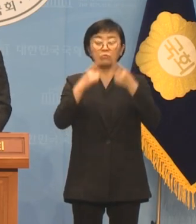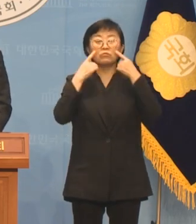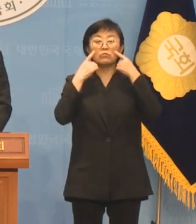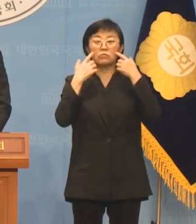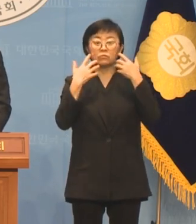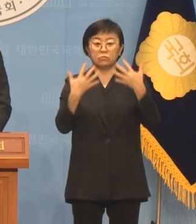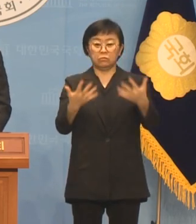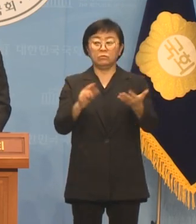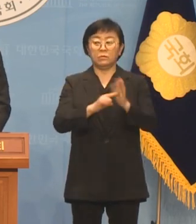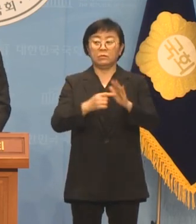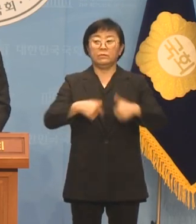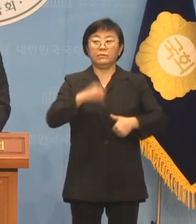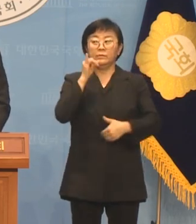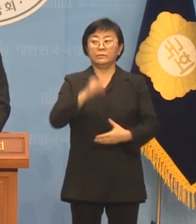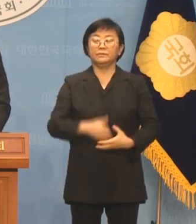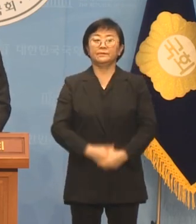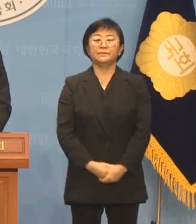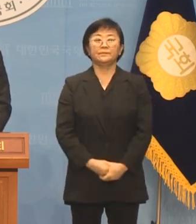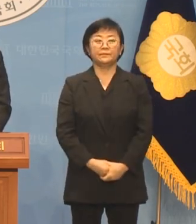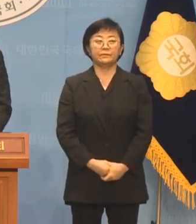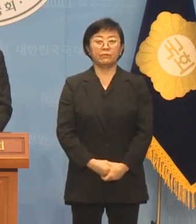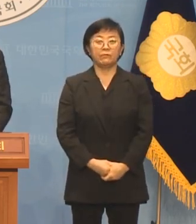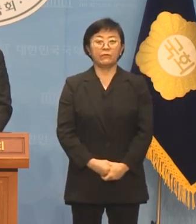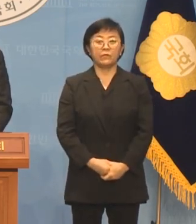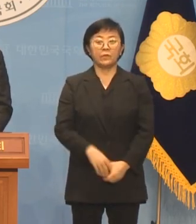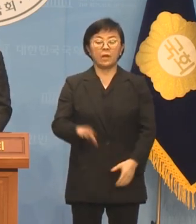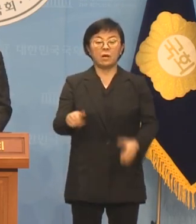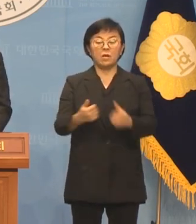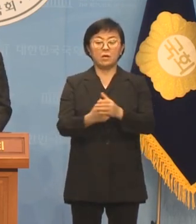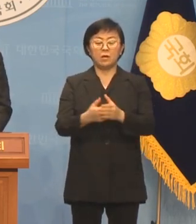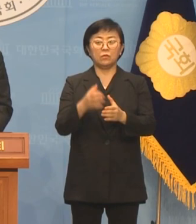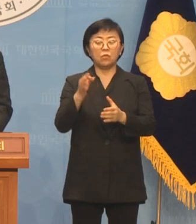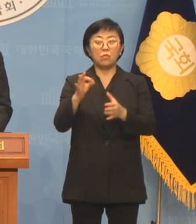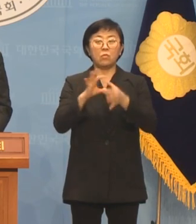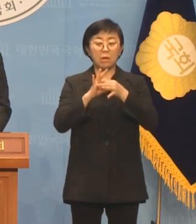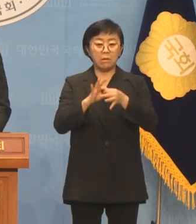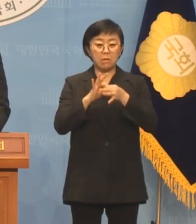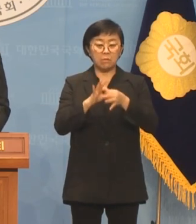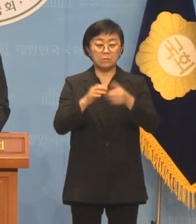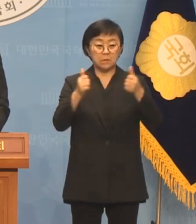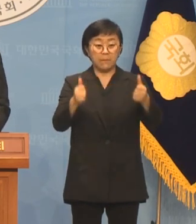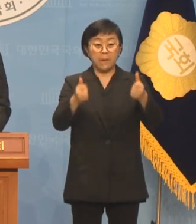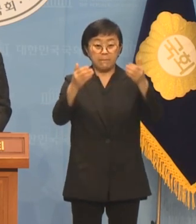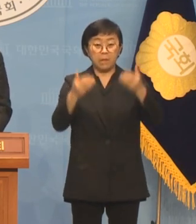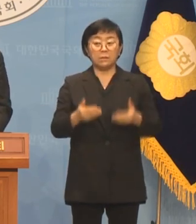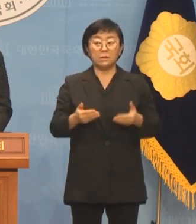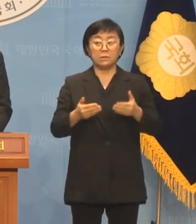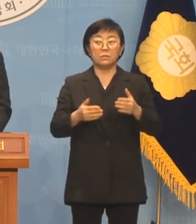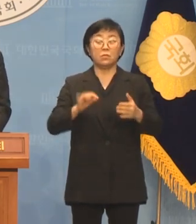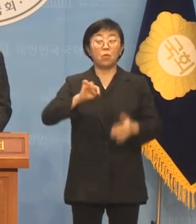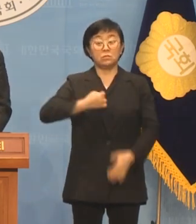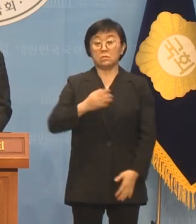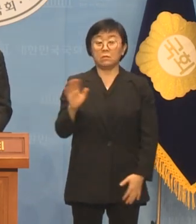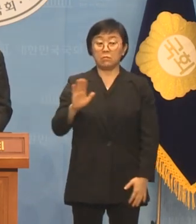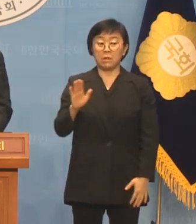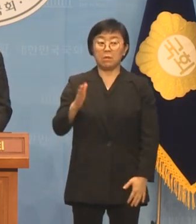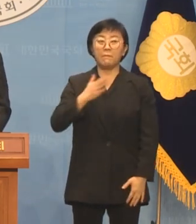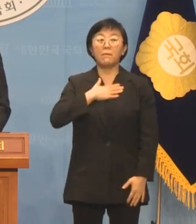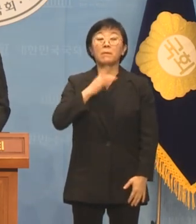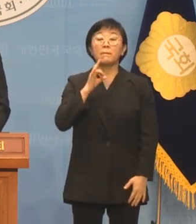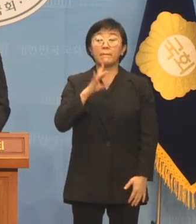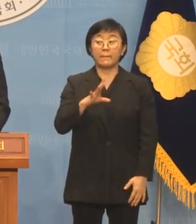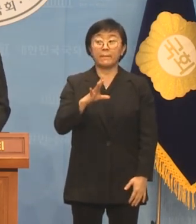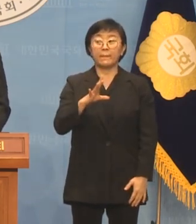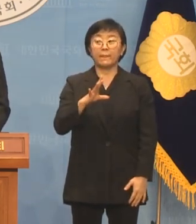분명히 밝혀야 될 것입니다. 금품 관련 재판을 받고 있는 것은 저 혼자가 아닙니다. 그런데 저 혼자만